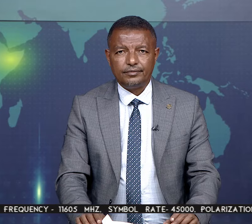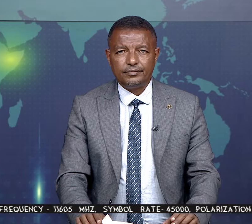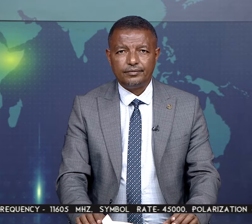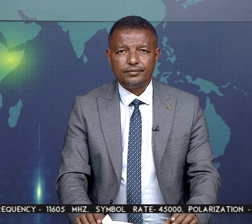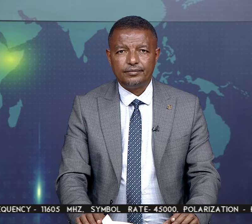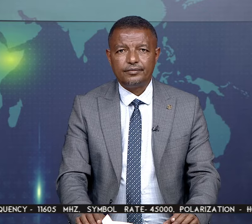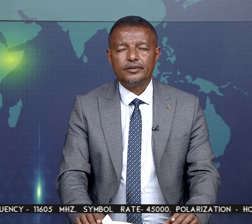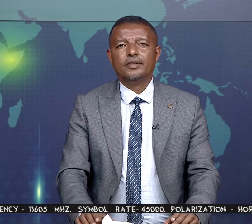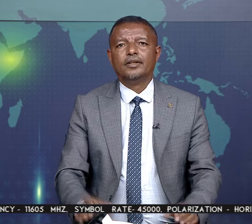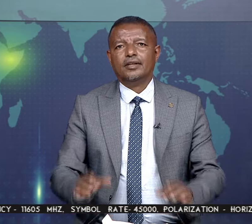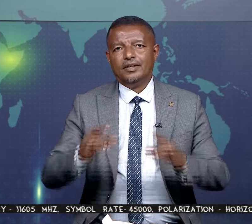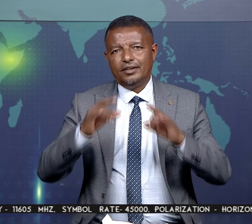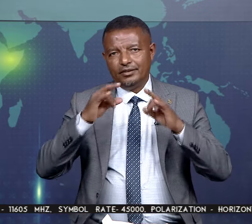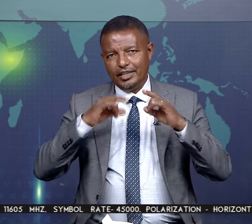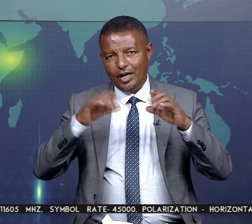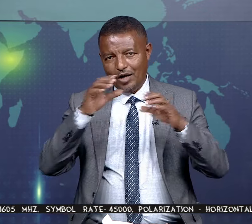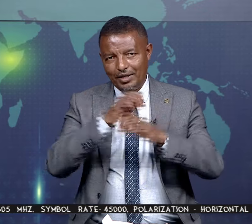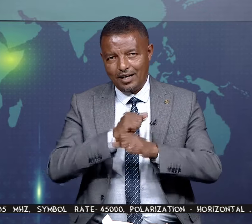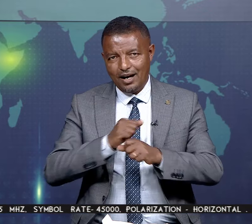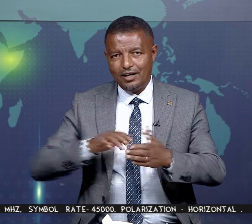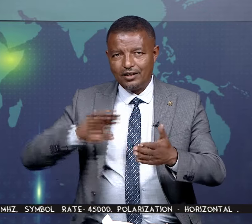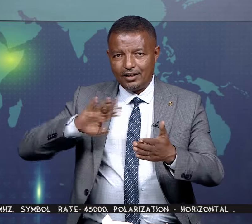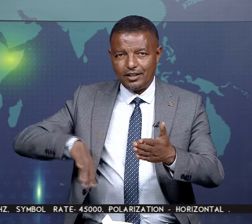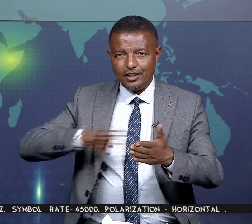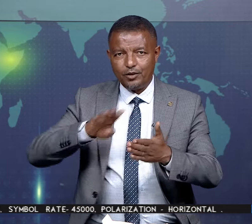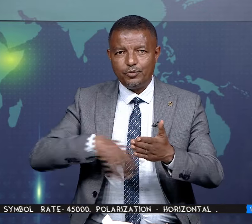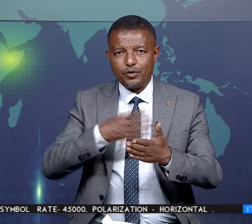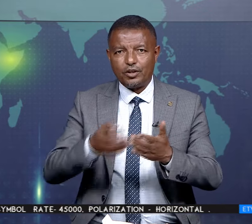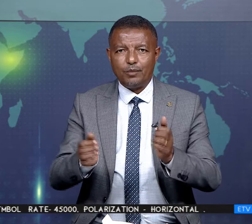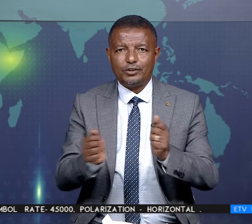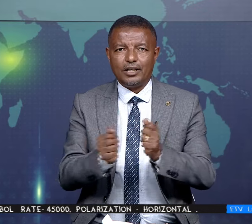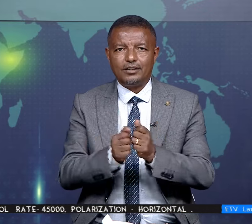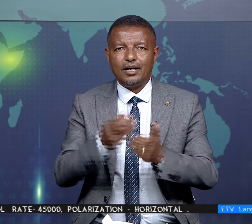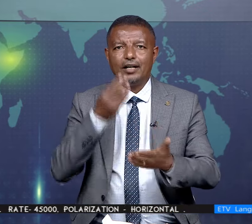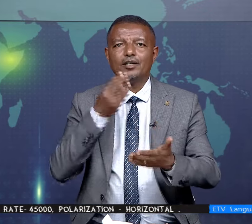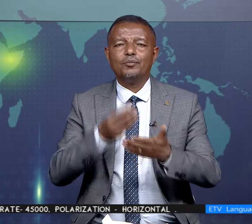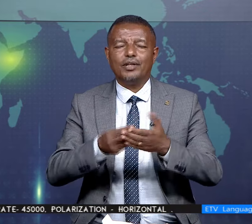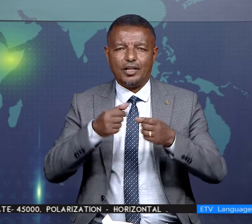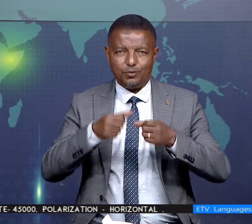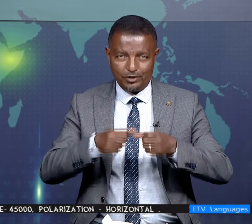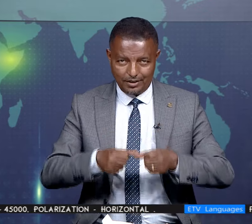ዜናው አበቃ። ከቀሪ ፕሮግራሞቻችን ጋር መልካም ቆይታ።